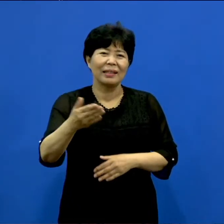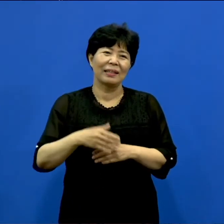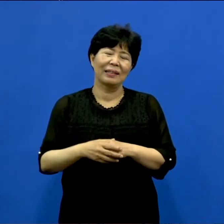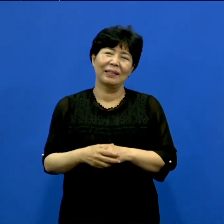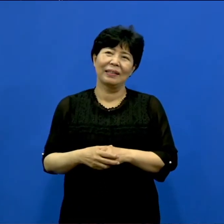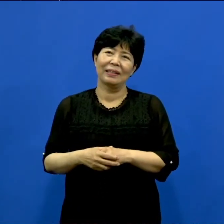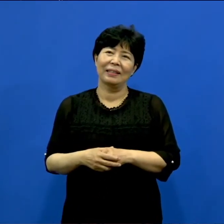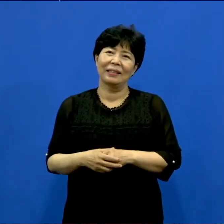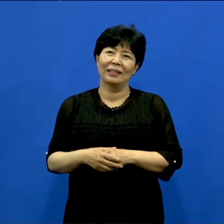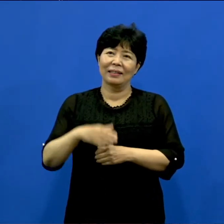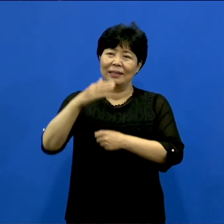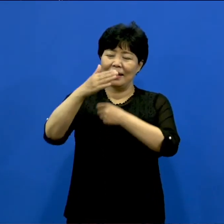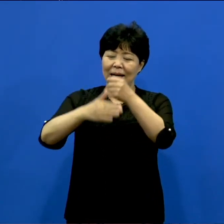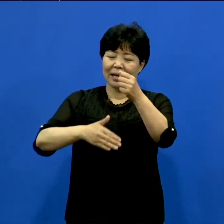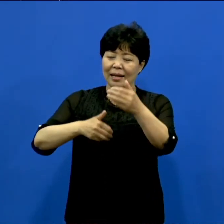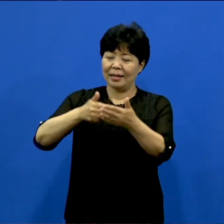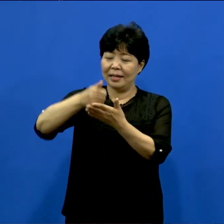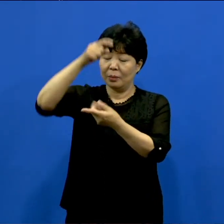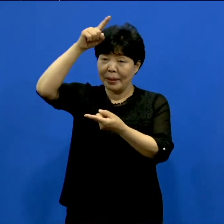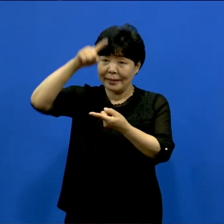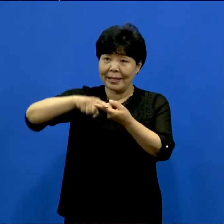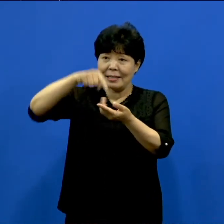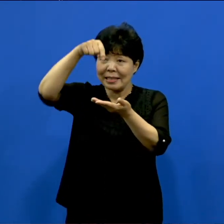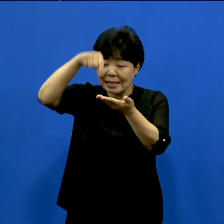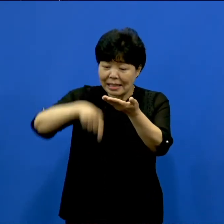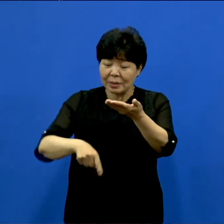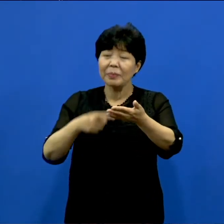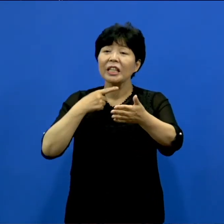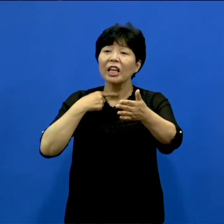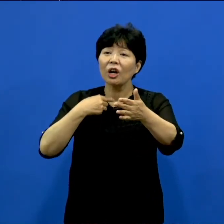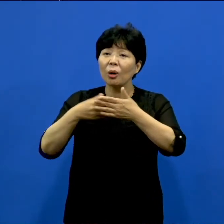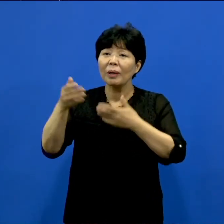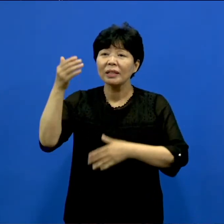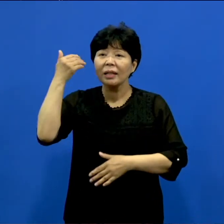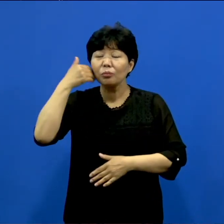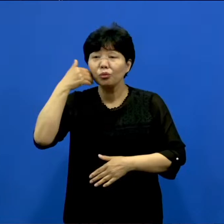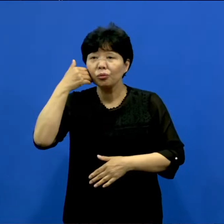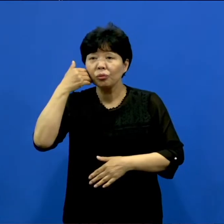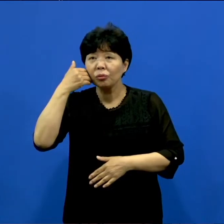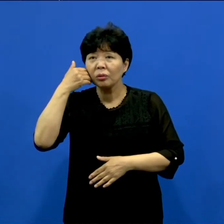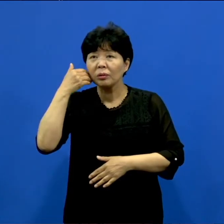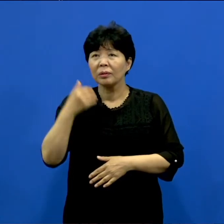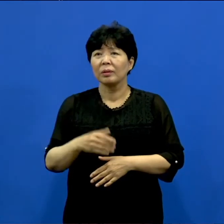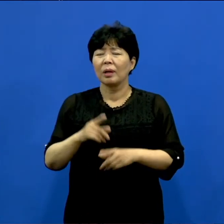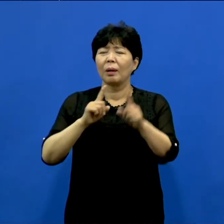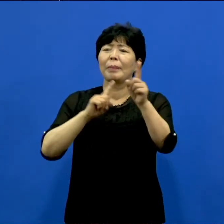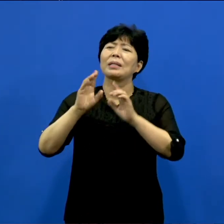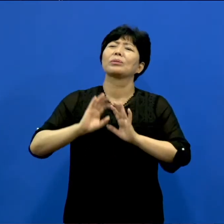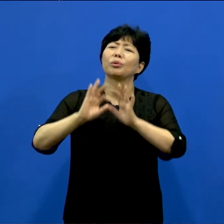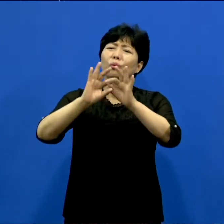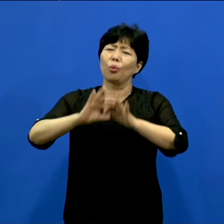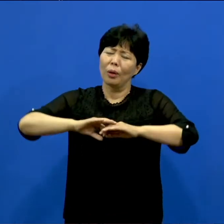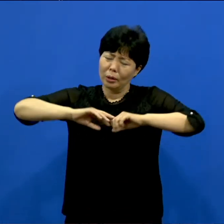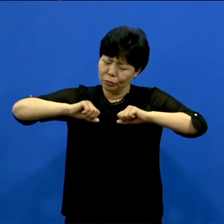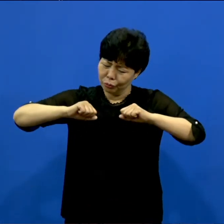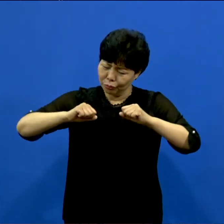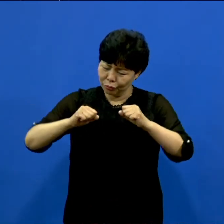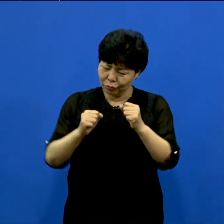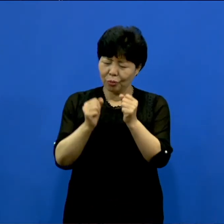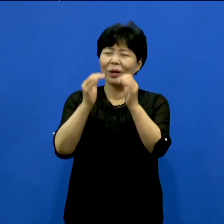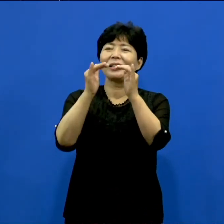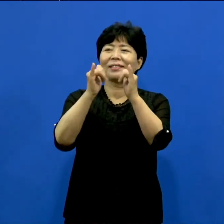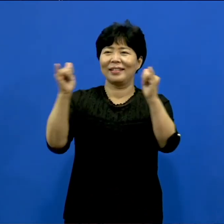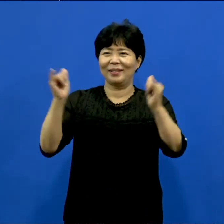여러분, 누가 하나님을 깊이 경험할 수 있습니까? 말씀에 대한 순종을 통하여 하나님의 역사를 경험할수록 순종은 쉬워져요. 그래서